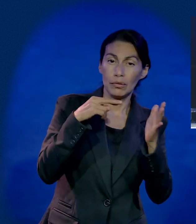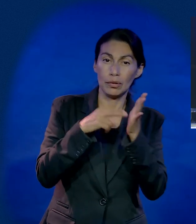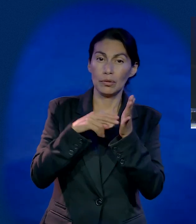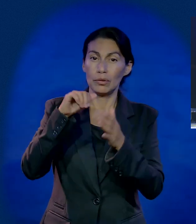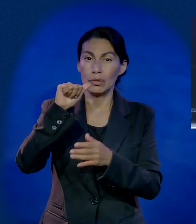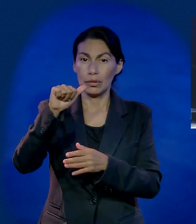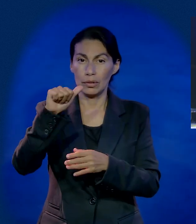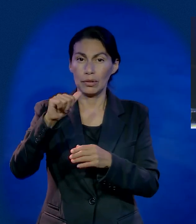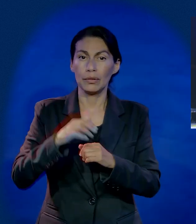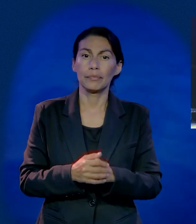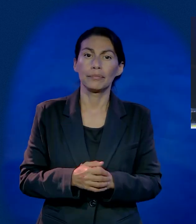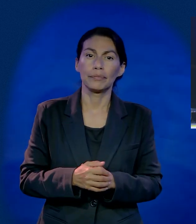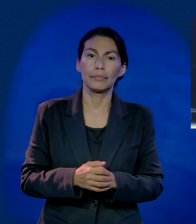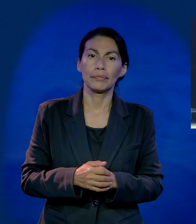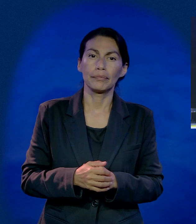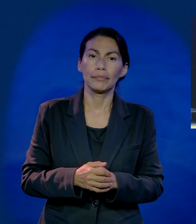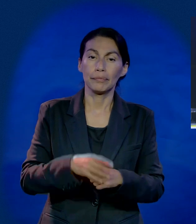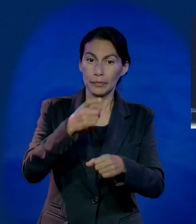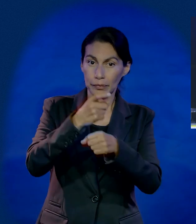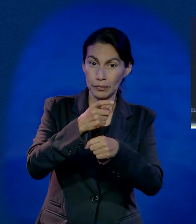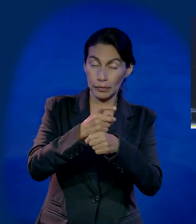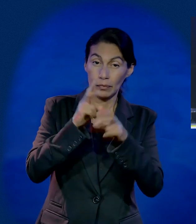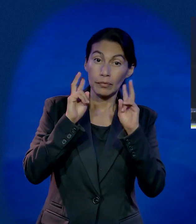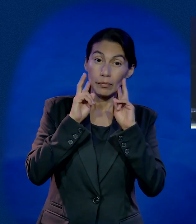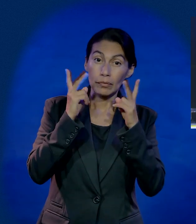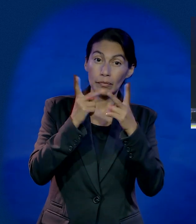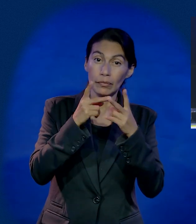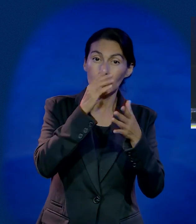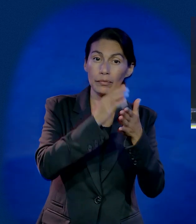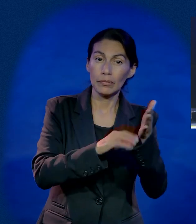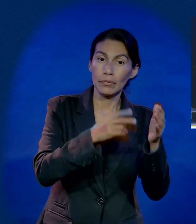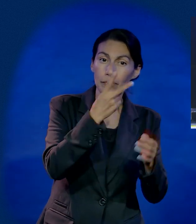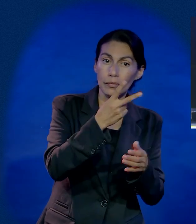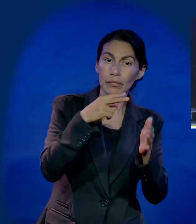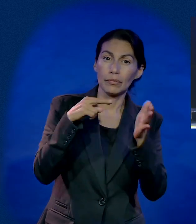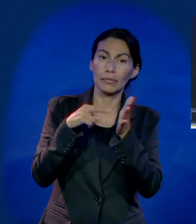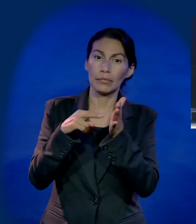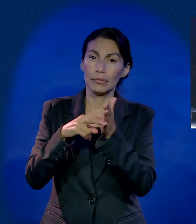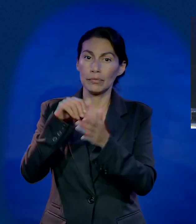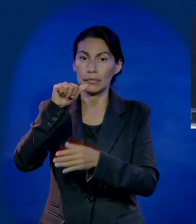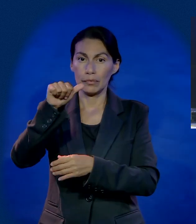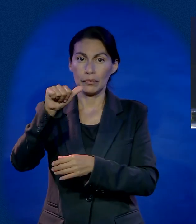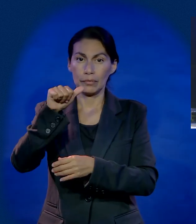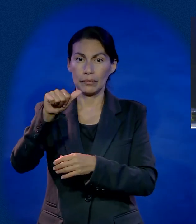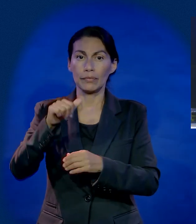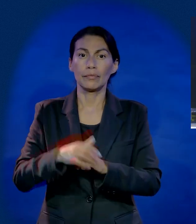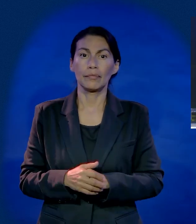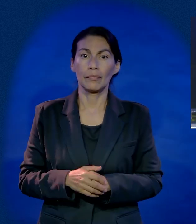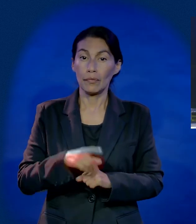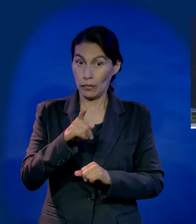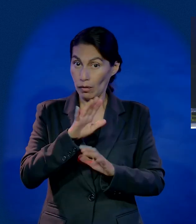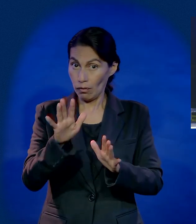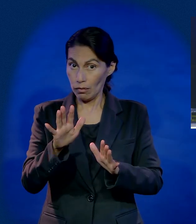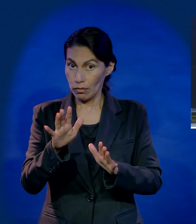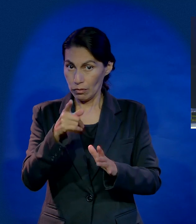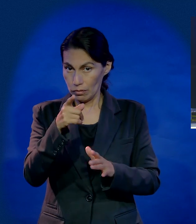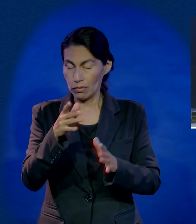verso 16. Primera de Pedro, capítulo 2, verso 16.